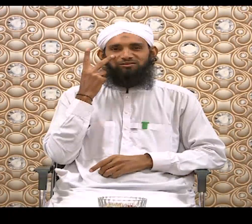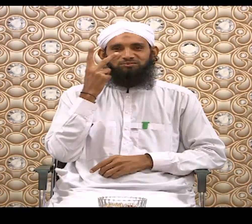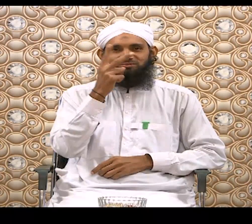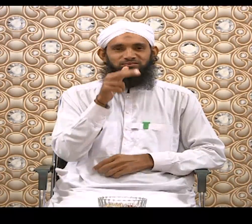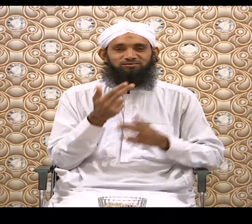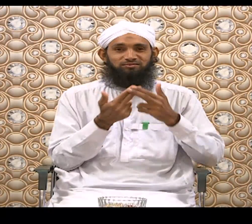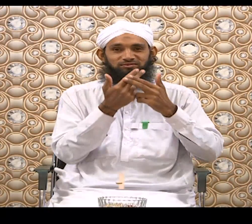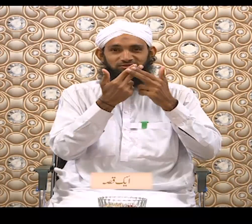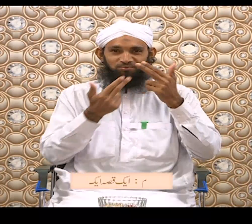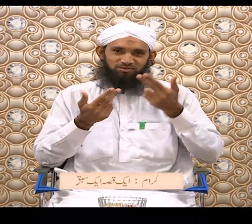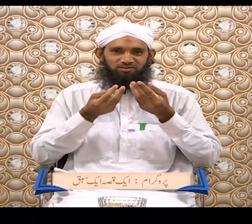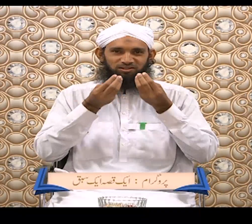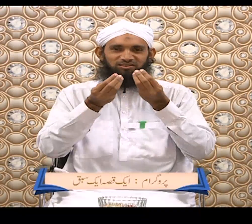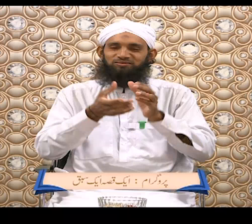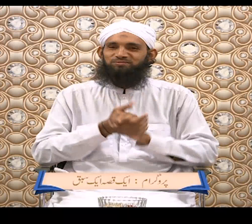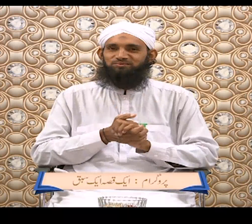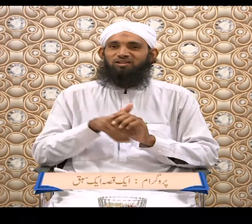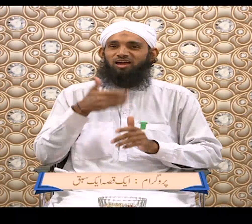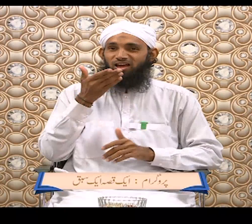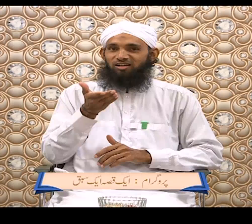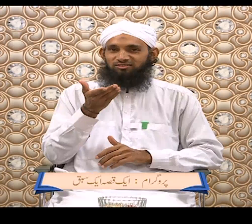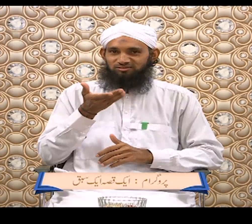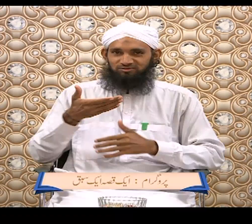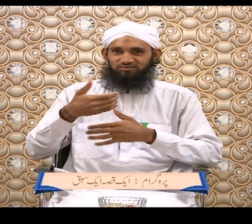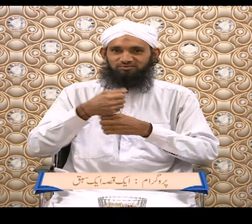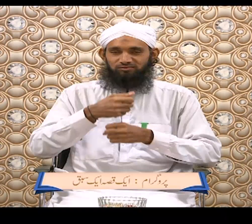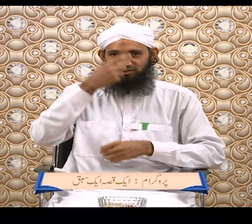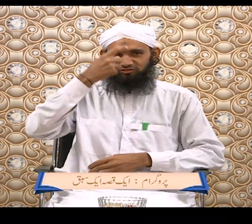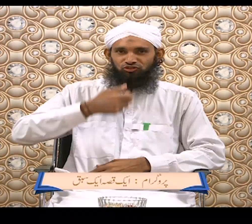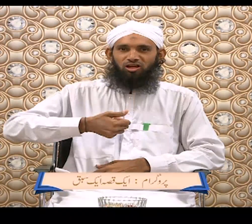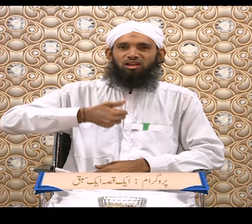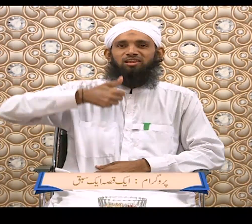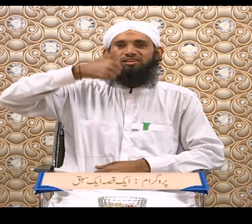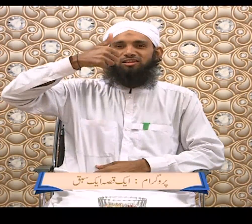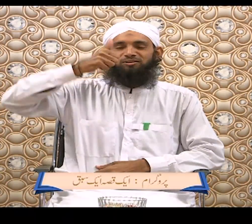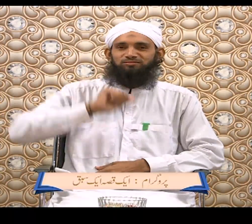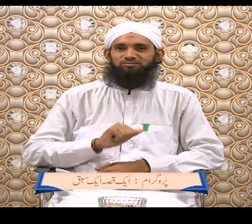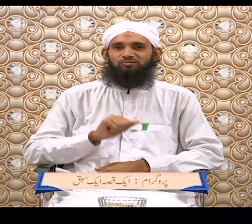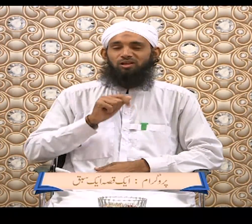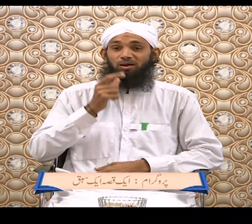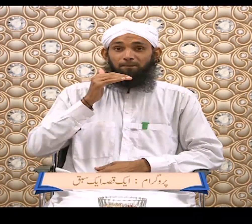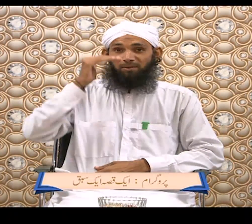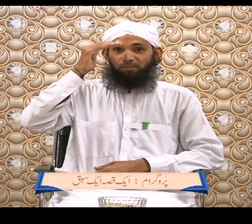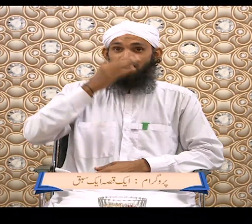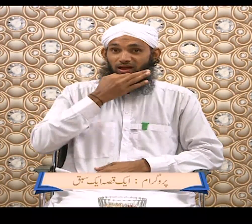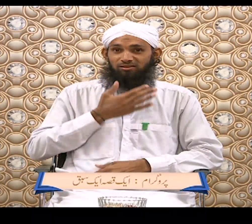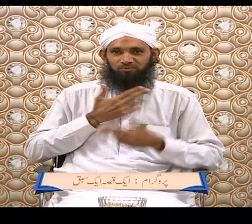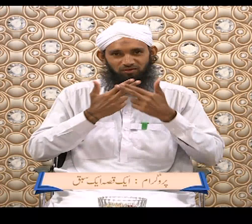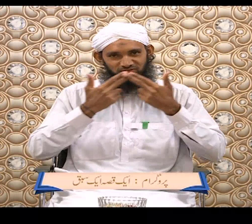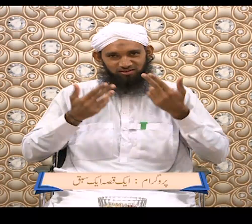پروگرام ہے ایک قصہ ایک سبق اور آج ہم آپ کے سامنے انشاء اللہ الكریم بڑوں کے عدب کے متعلق بیان